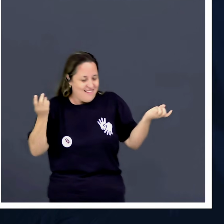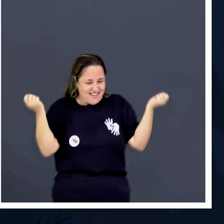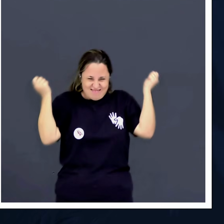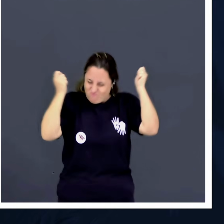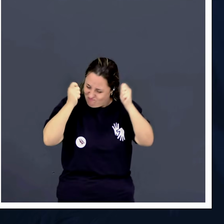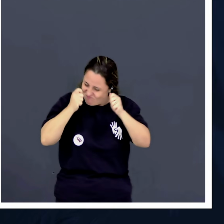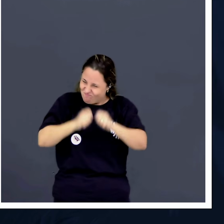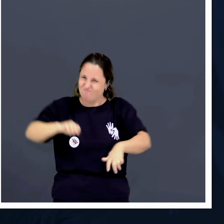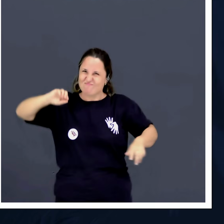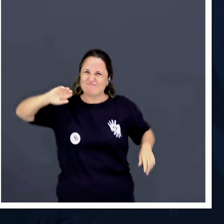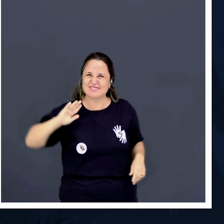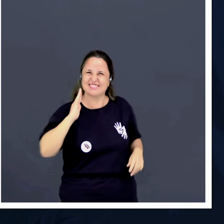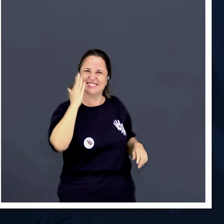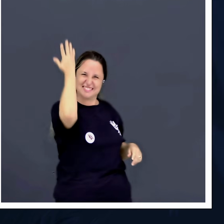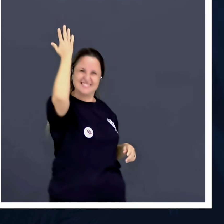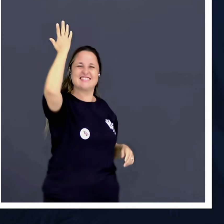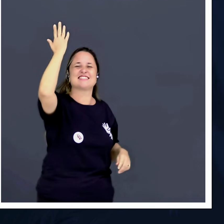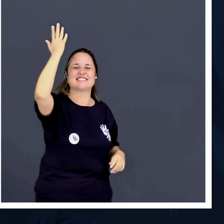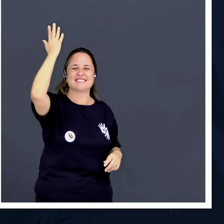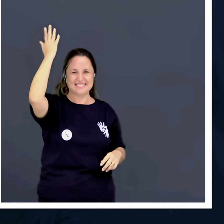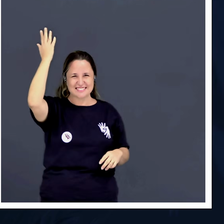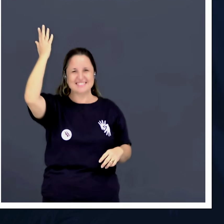Faz o impossível